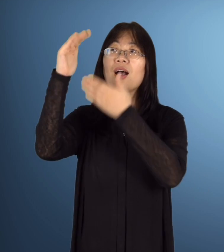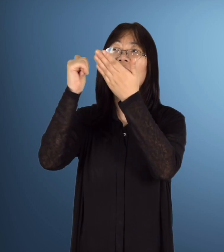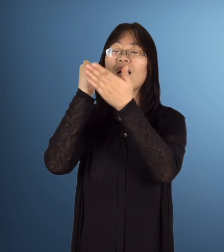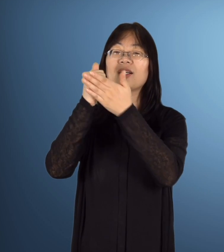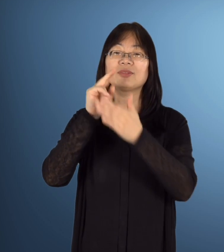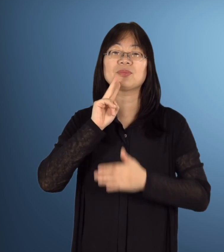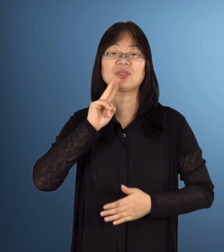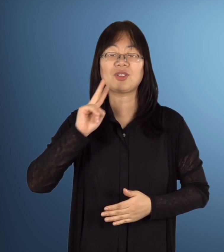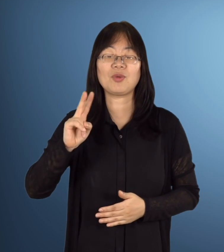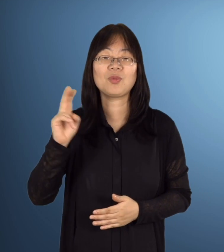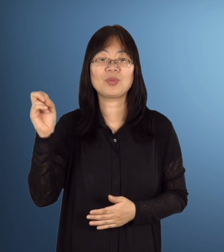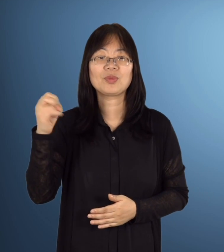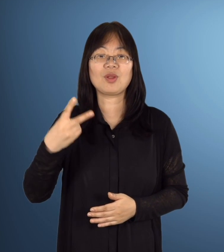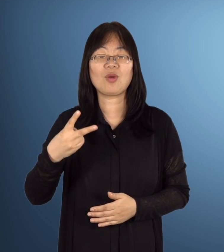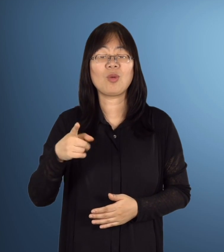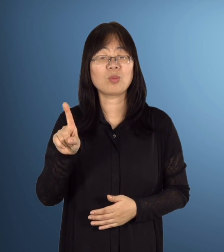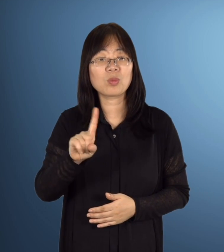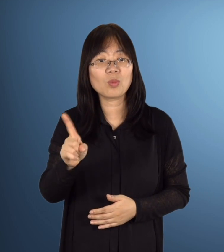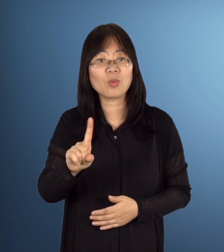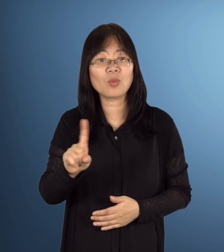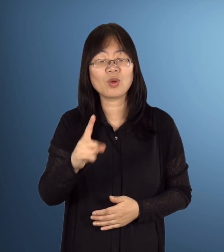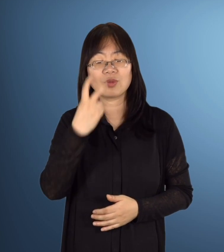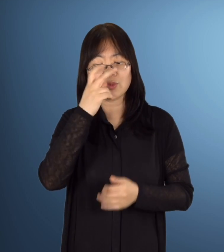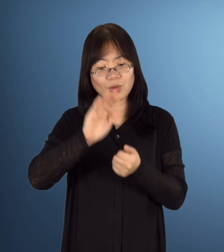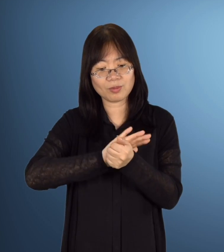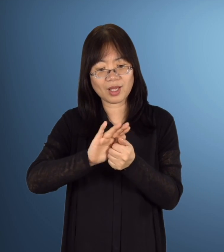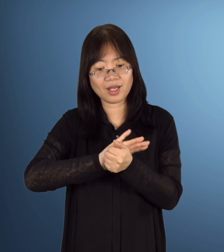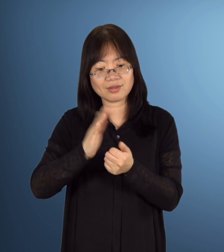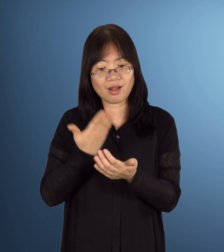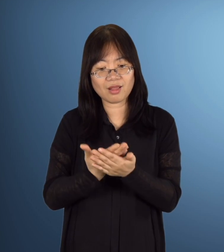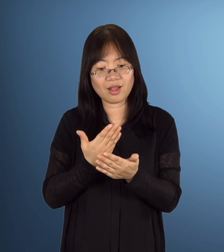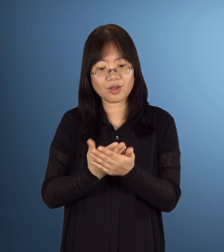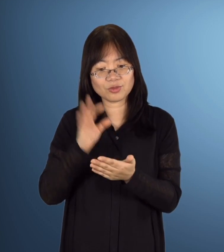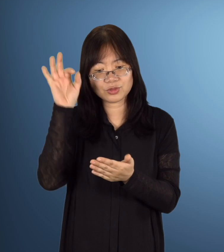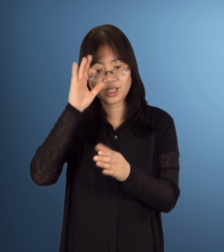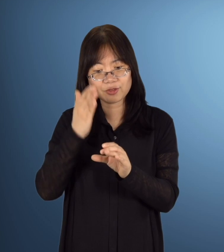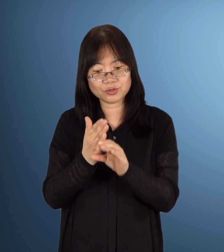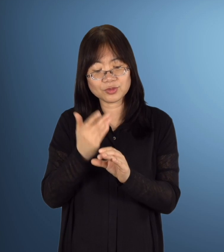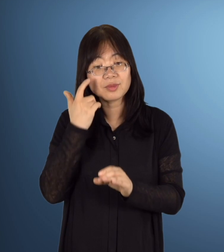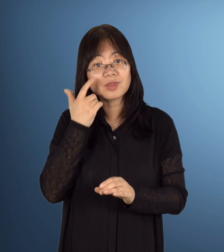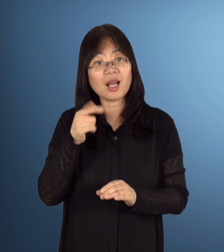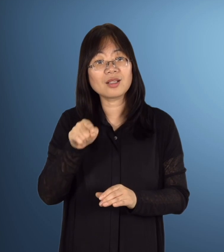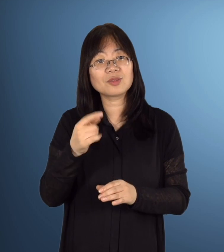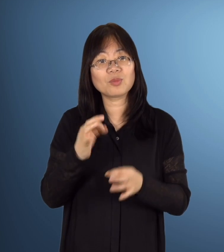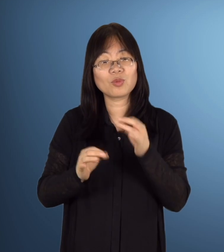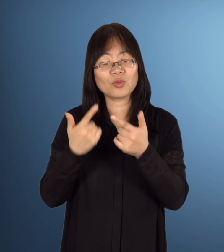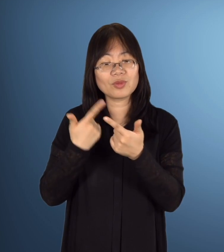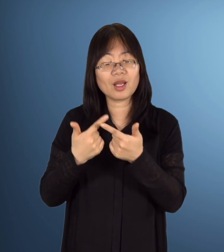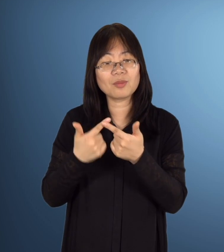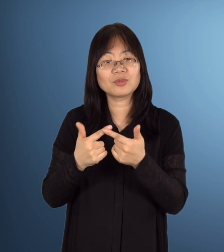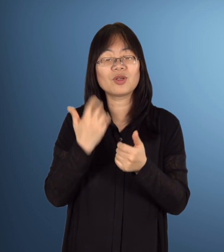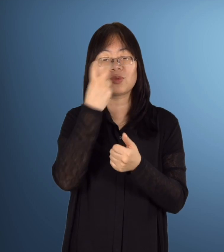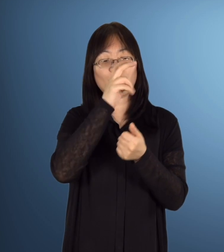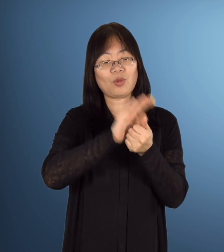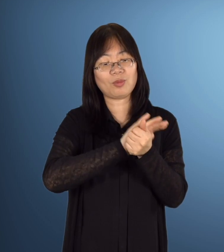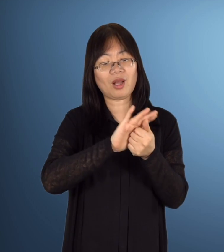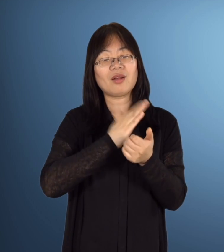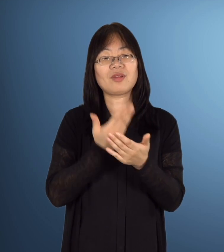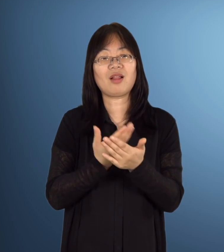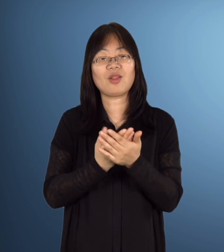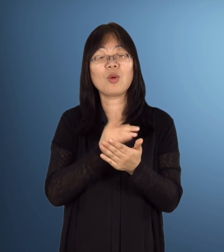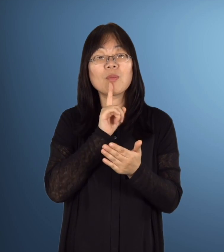하나님이여 그랬어요. 그리고 뭘 돌보아 달라고 구하죠? 이 포도나무를 돌보아